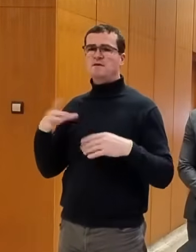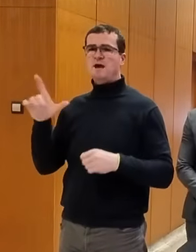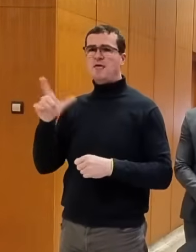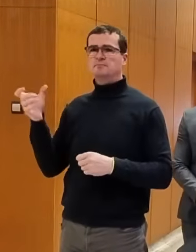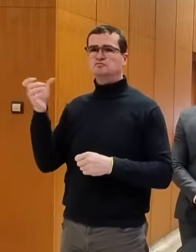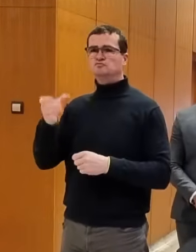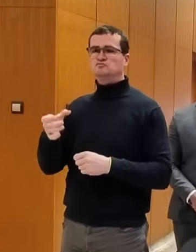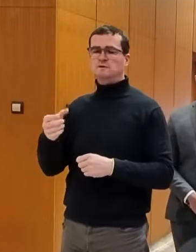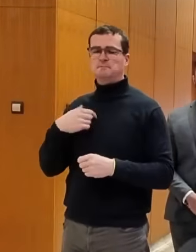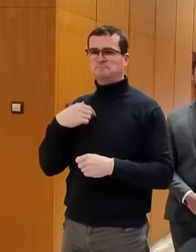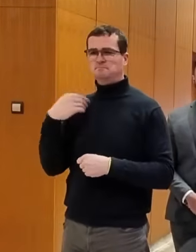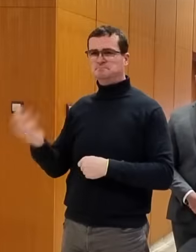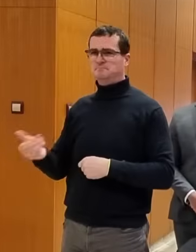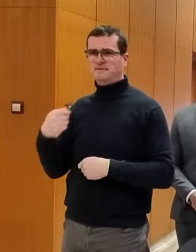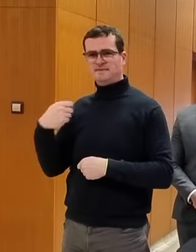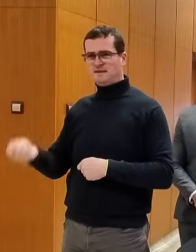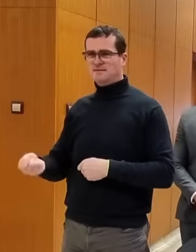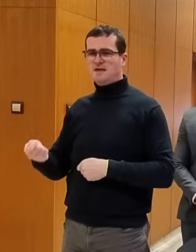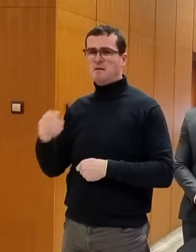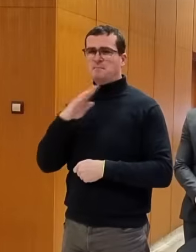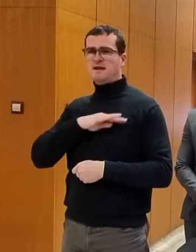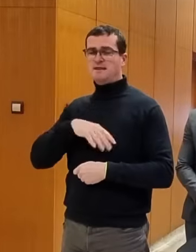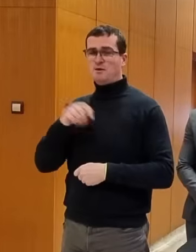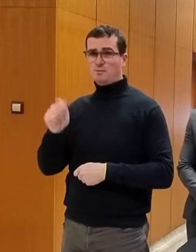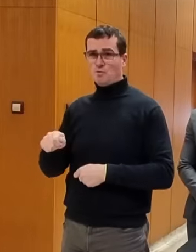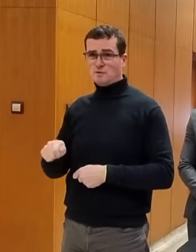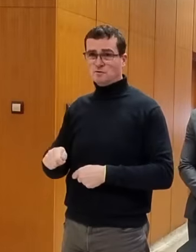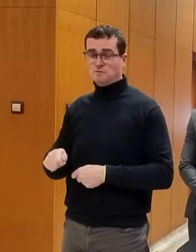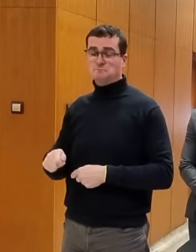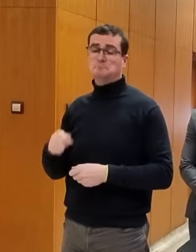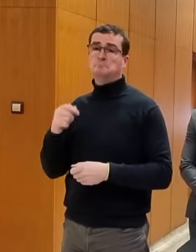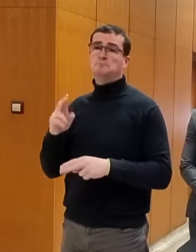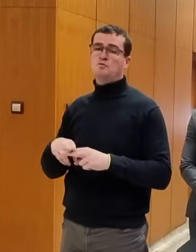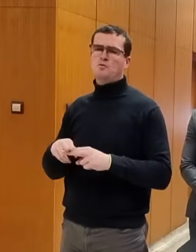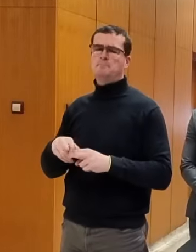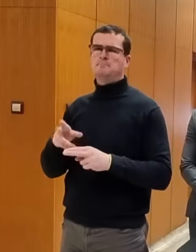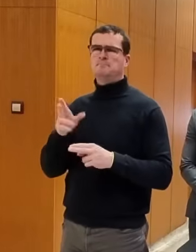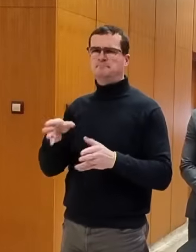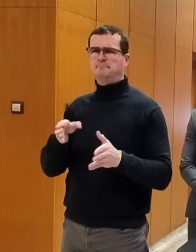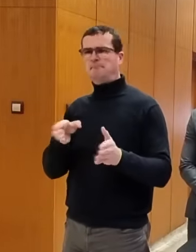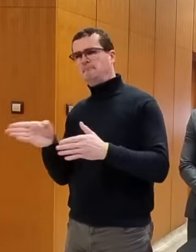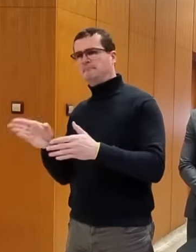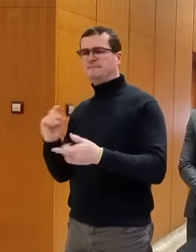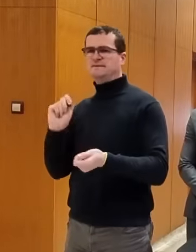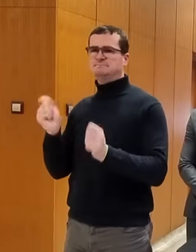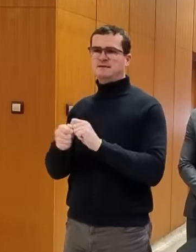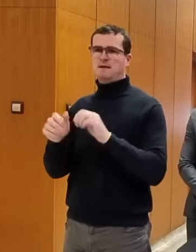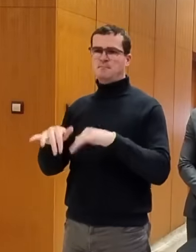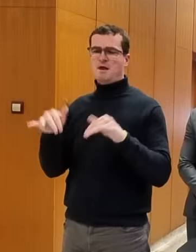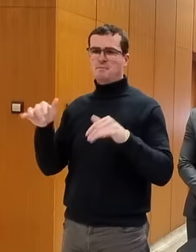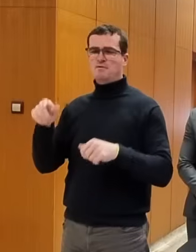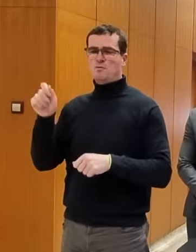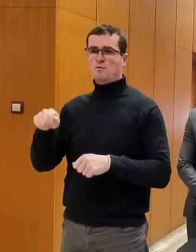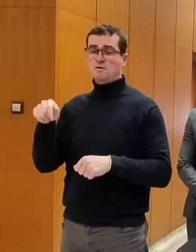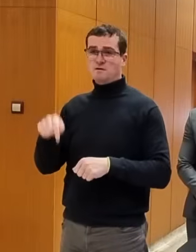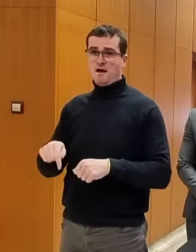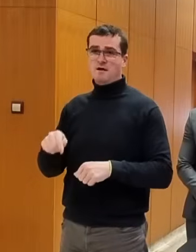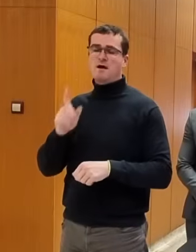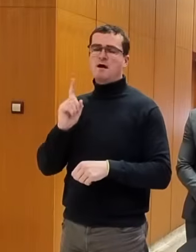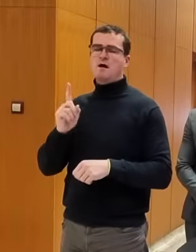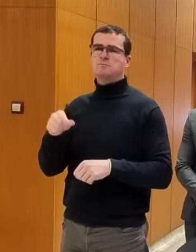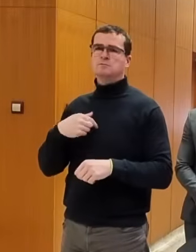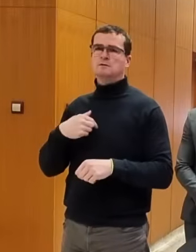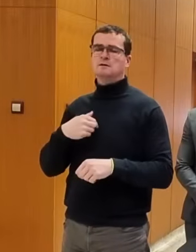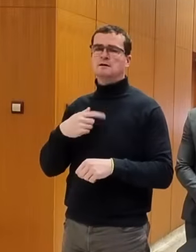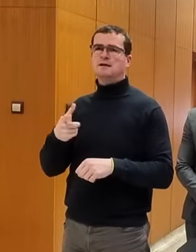Daniela Lipšica nevymenuje za generálneho prokurátora. Tak účelovo rýchlo zmenili v parlamente zákon o prokuratúre tak, aby